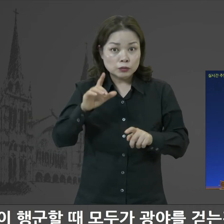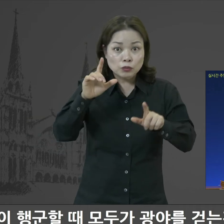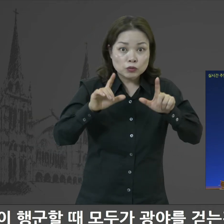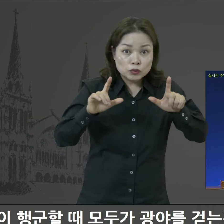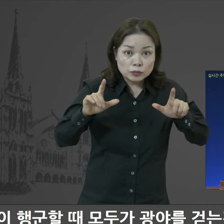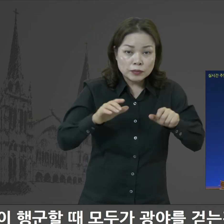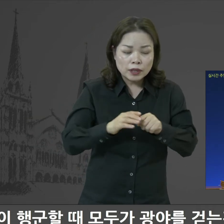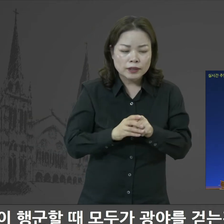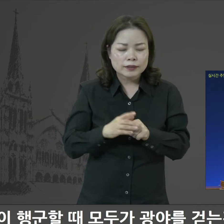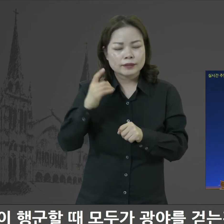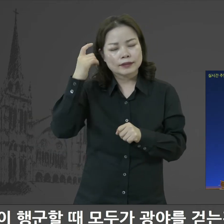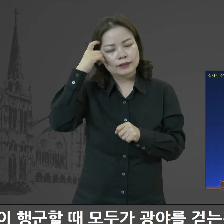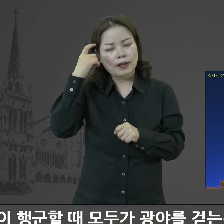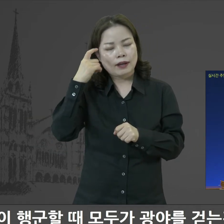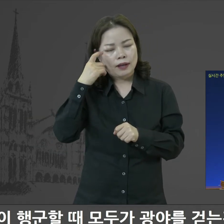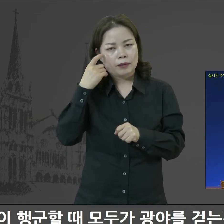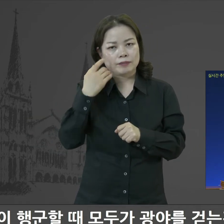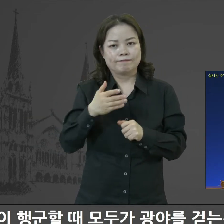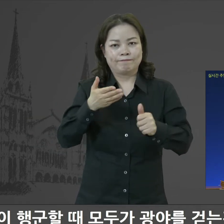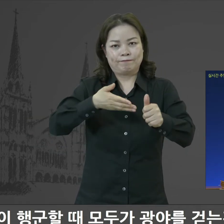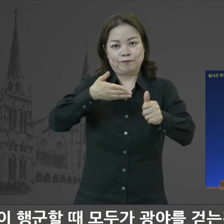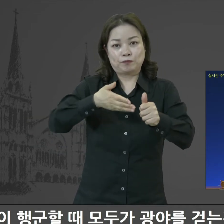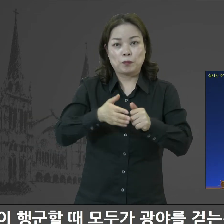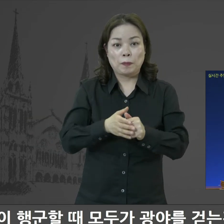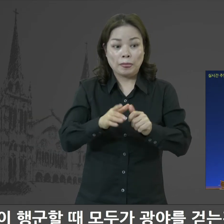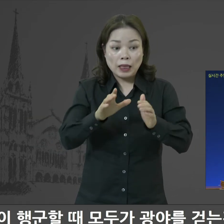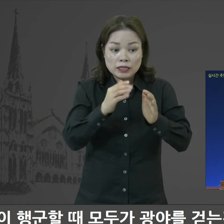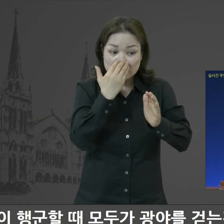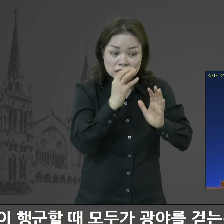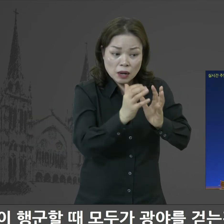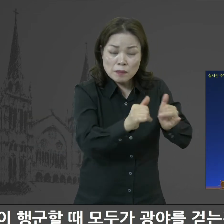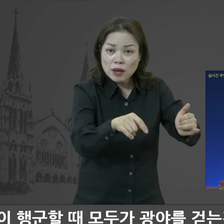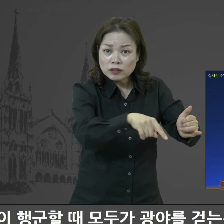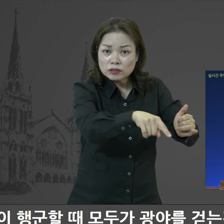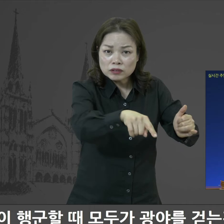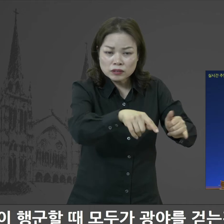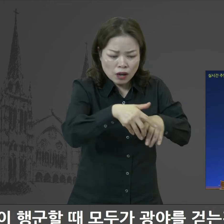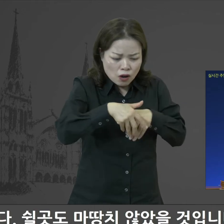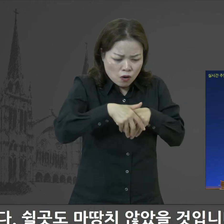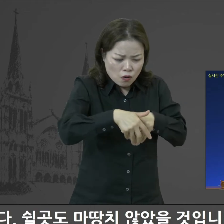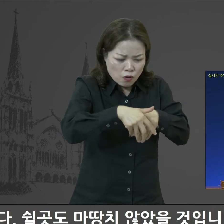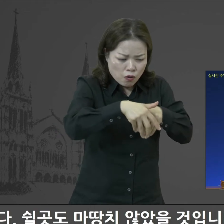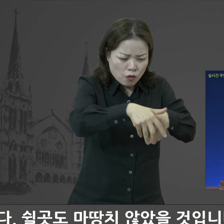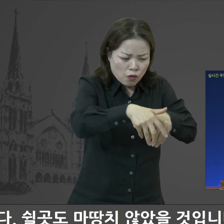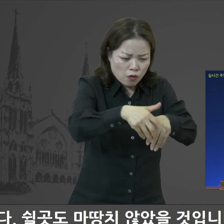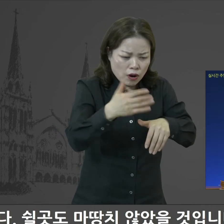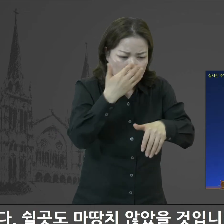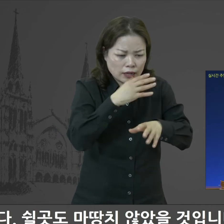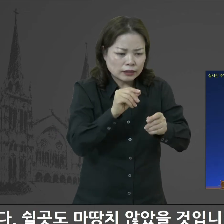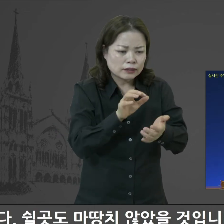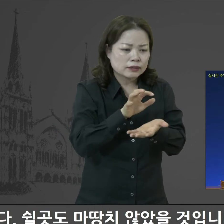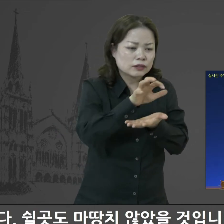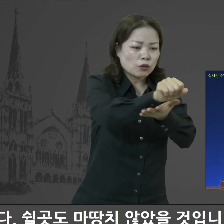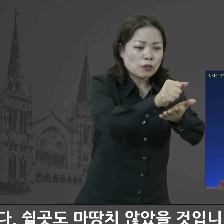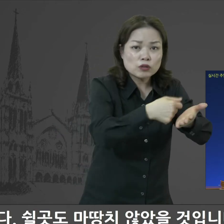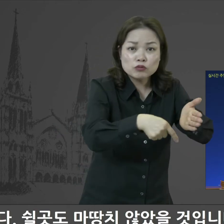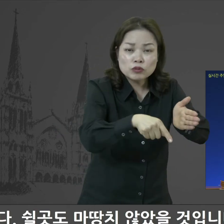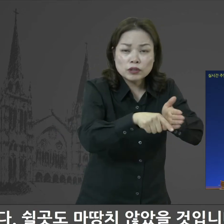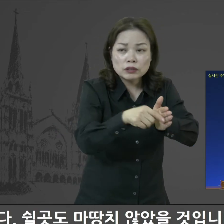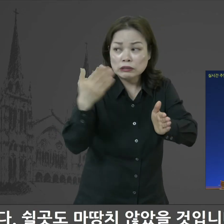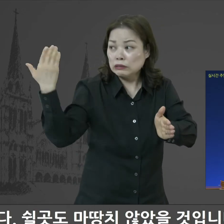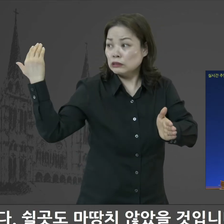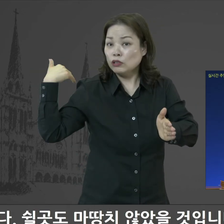모습을 우리가 한번 상상해 보십시오. 여러분, 지금 이스라엘 백성들이 행군해서 가나안 땅을 향해 가는데